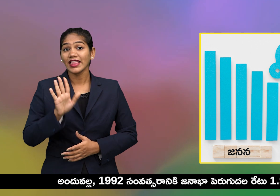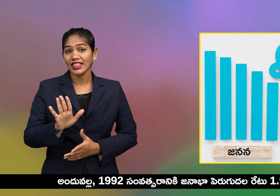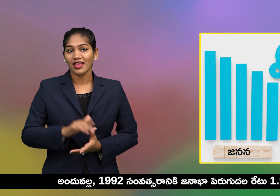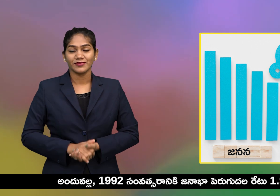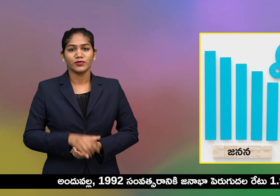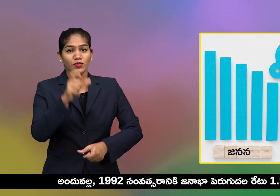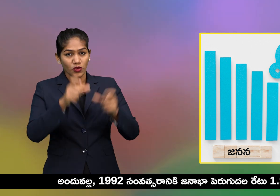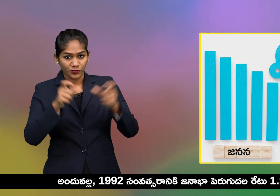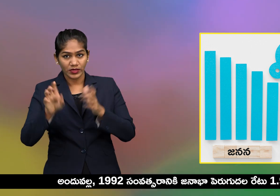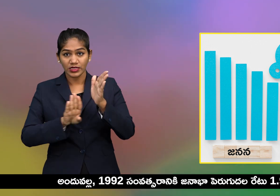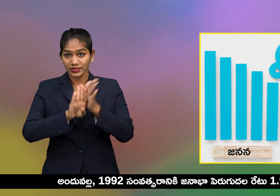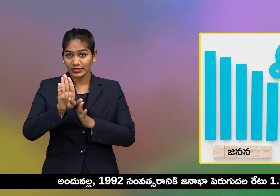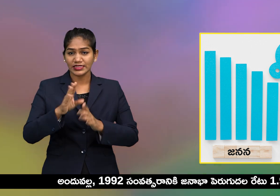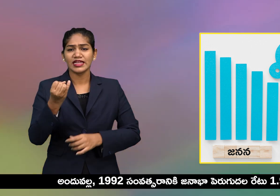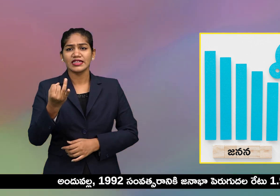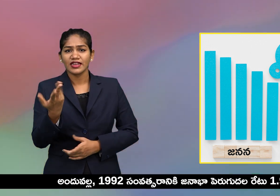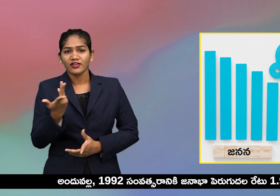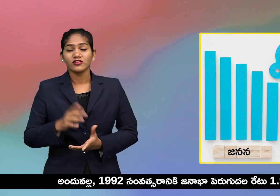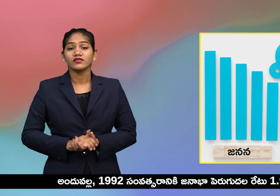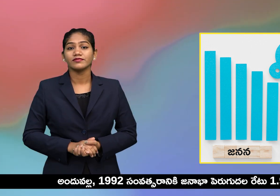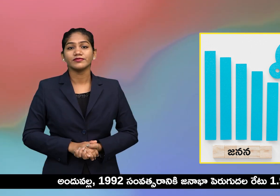1992 సంవత్సరానికి జనాభా పెరుగుదల రేటు